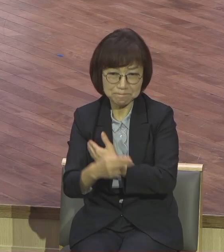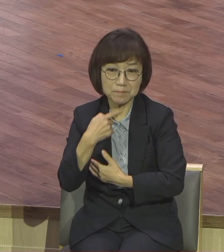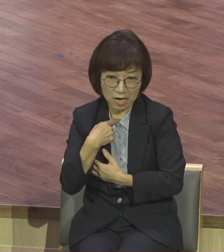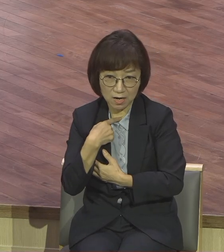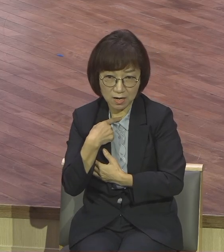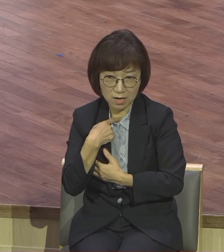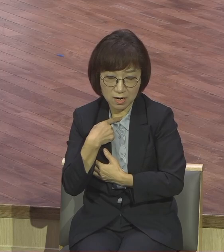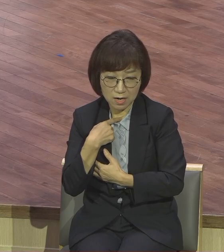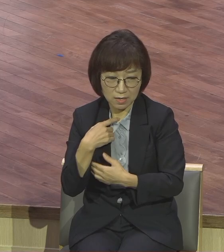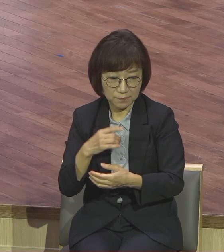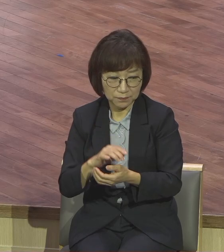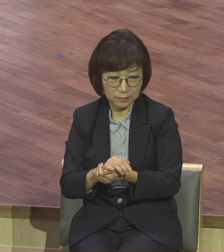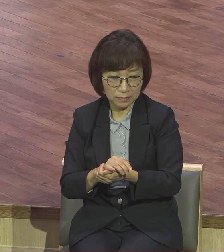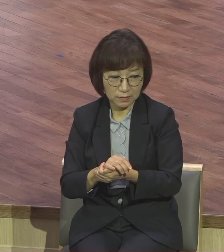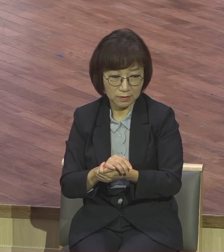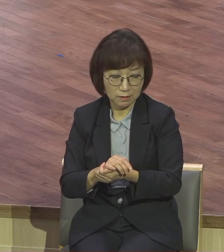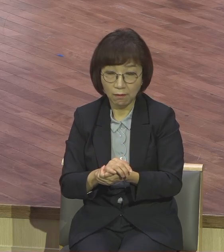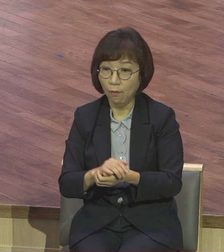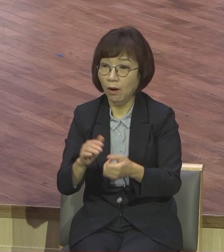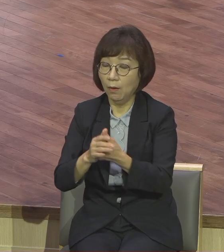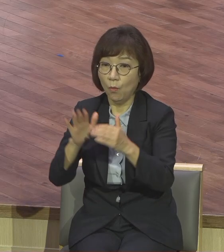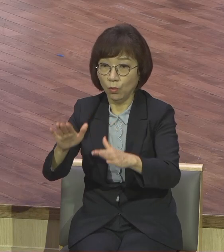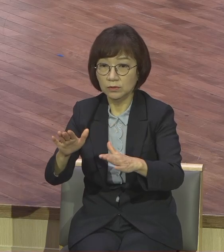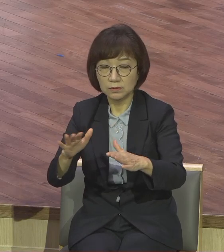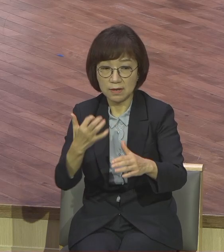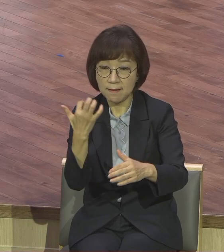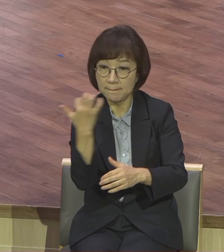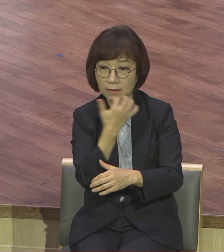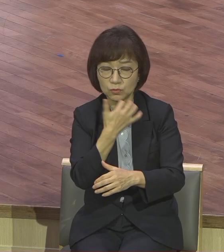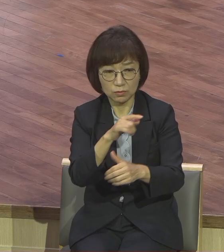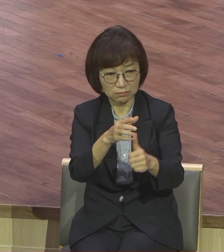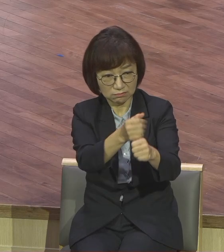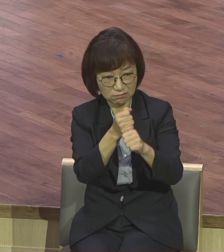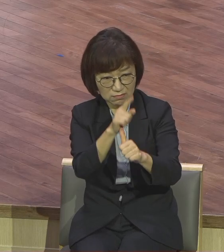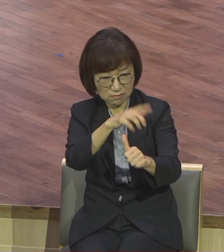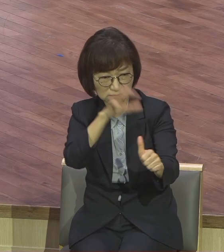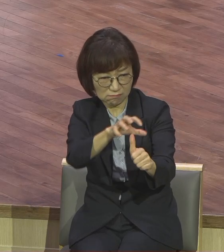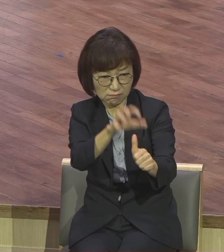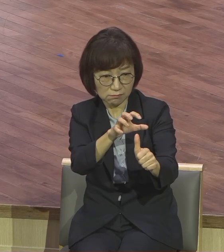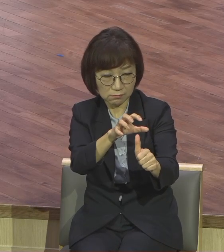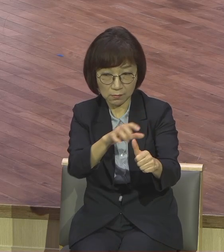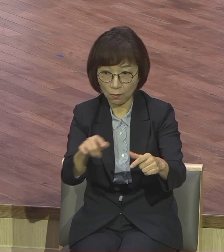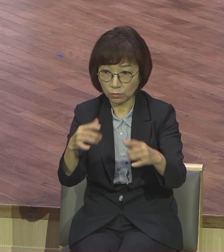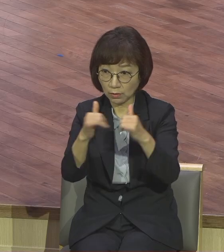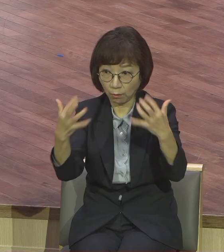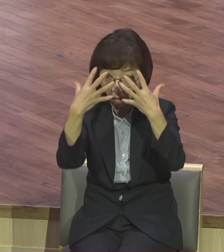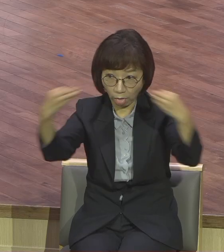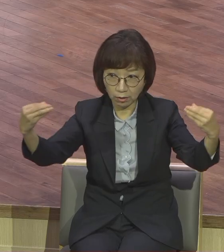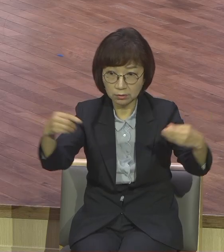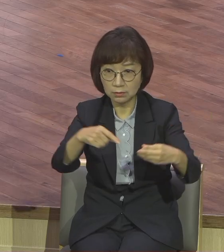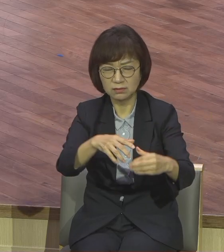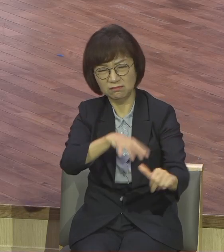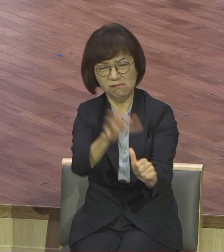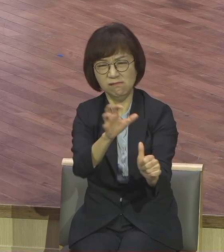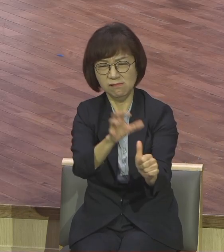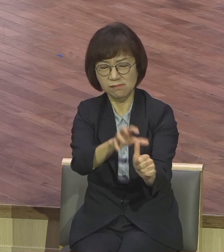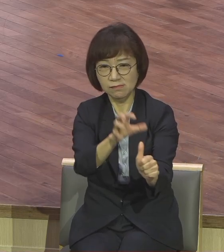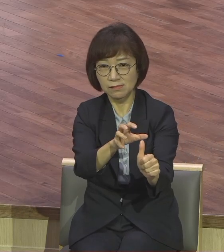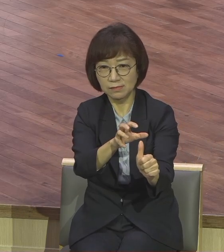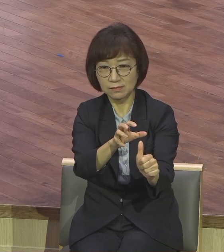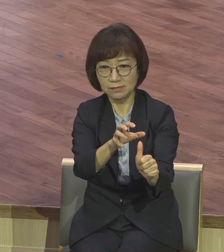베드로를 공개적으로 질책을 합니다. 지적을 합니다. 베드로의